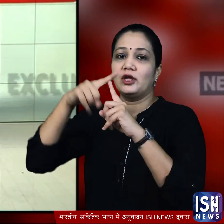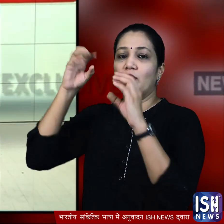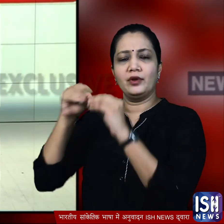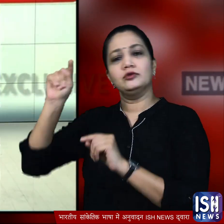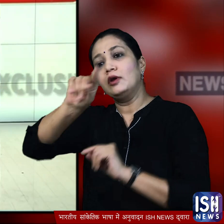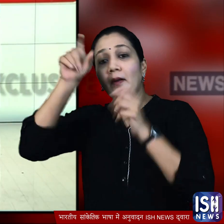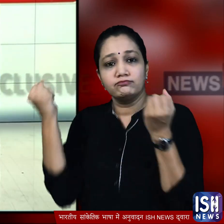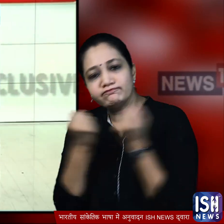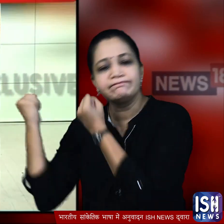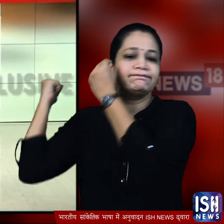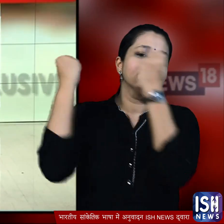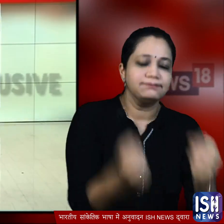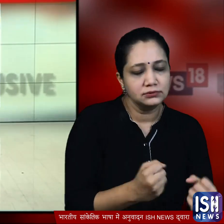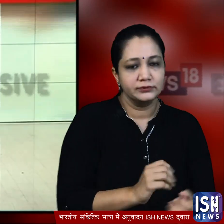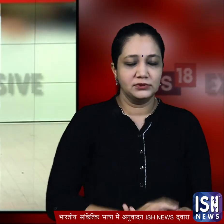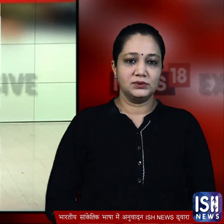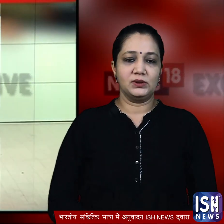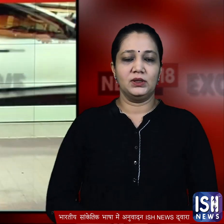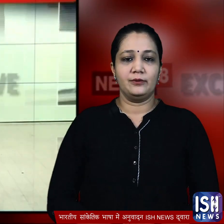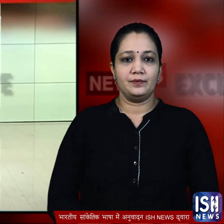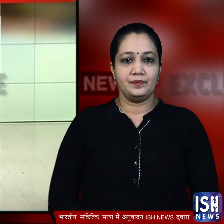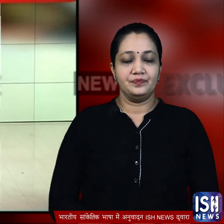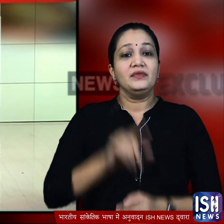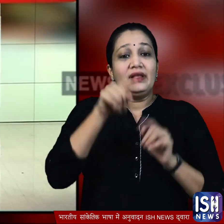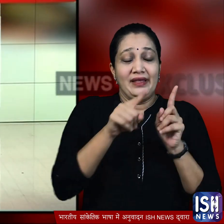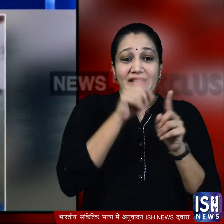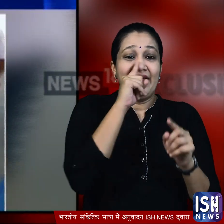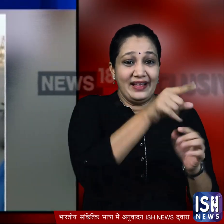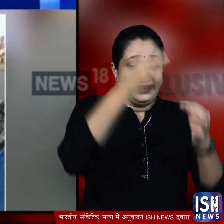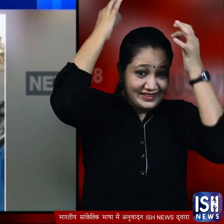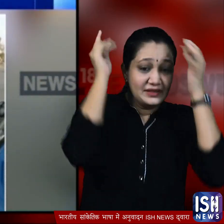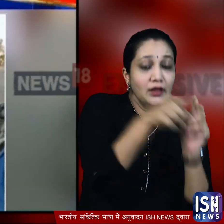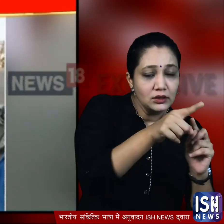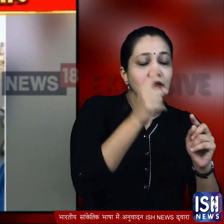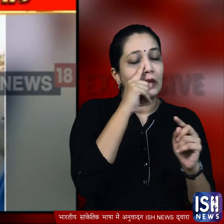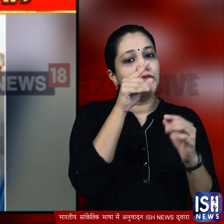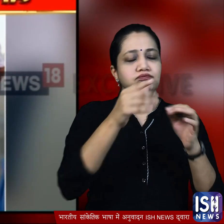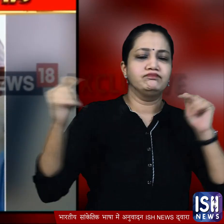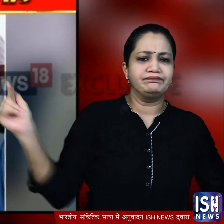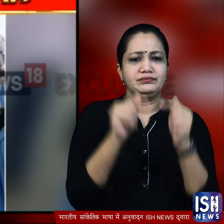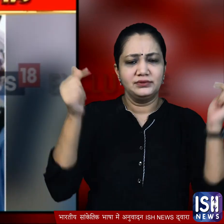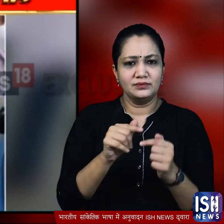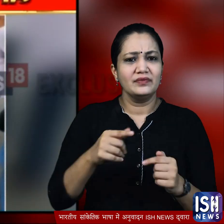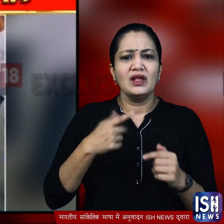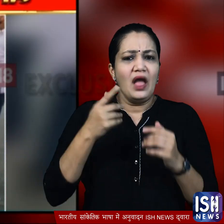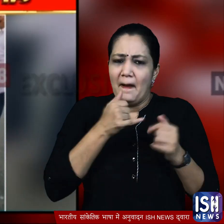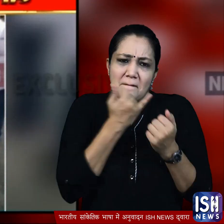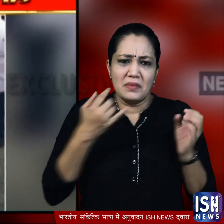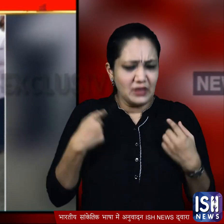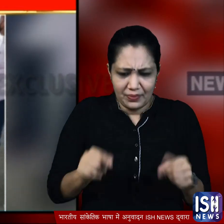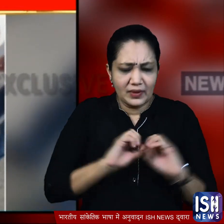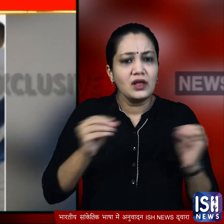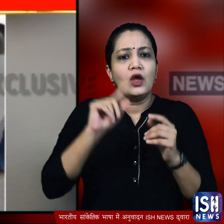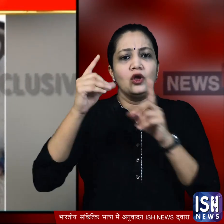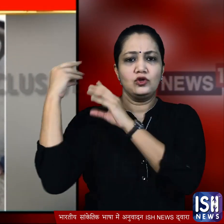में किसी ने तरुण भानोत से शिकायत कर दी और वो मौके पर पहुंच गए, जहां उनकी और हेड कांस्टेबल के बीच बहस होती